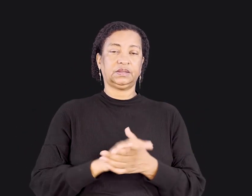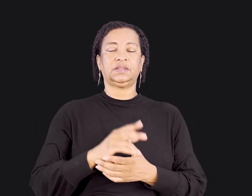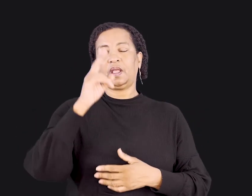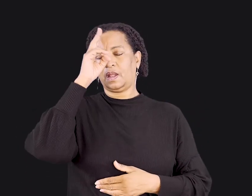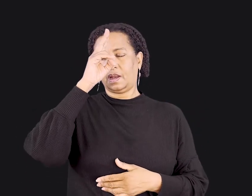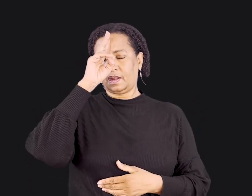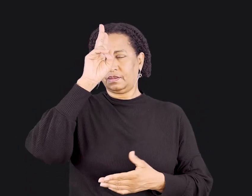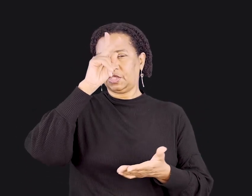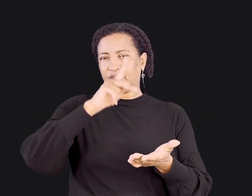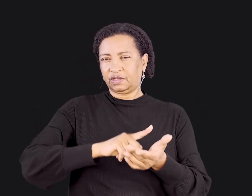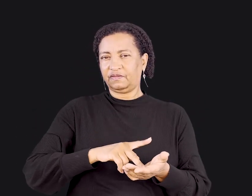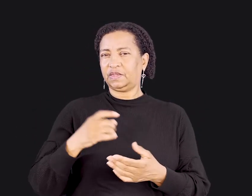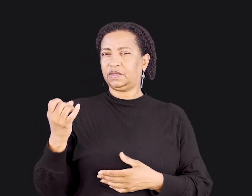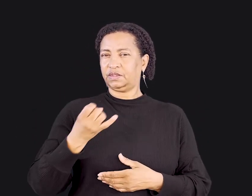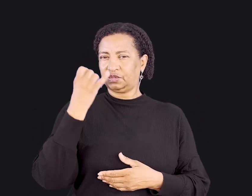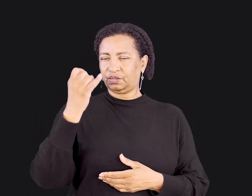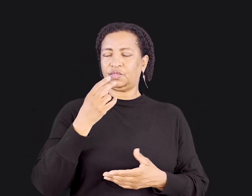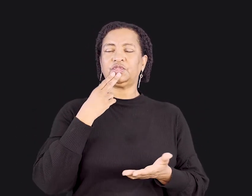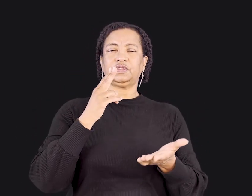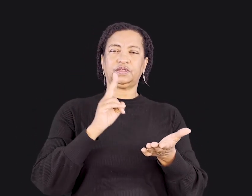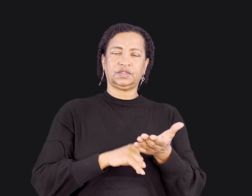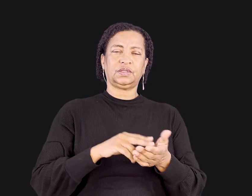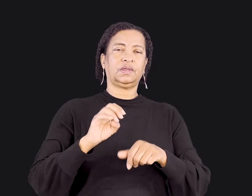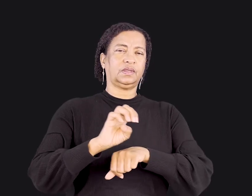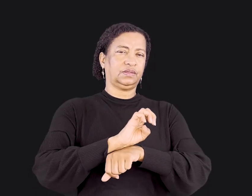lembre-se da verdade tão importante nesta carta aos Efésios.